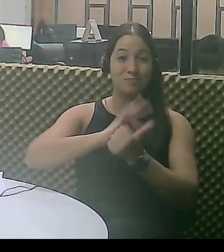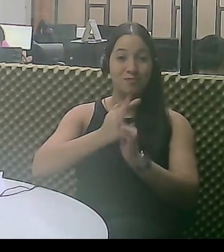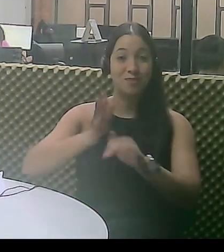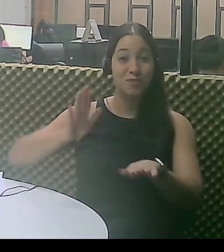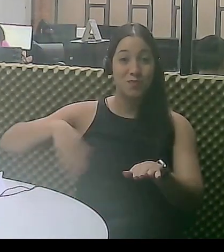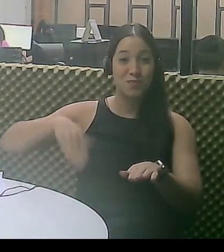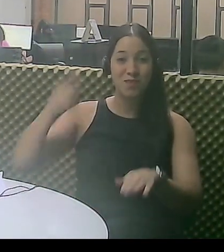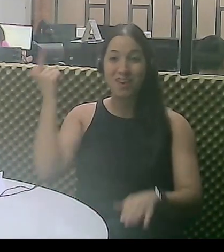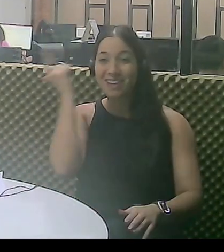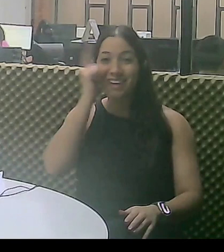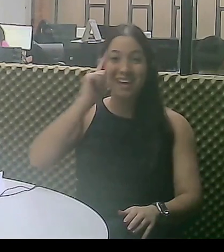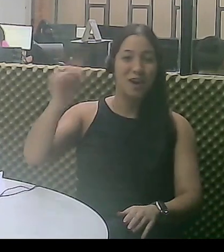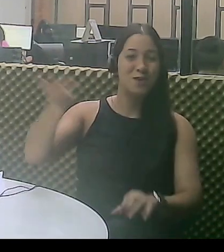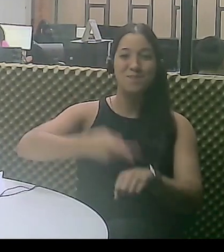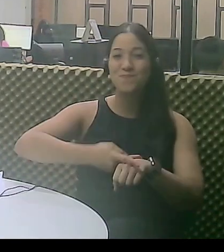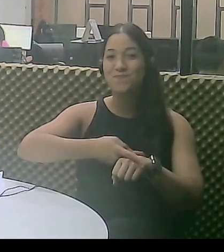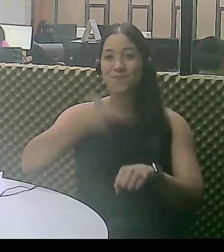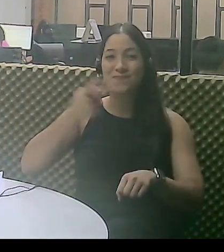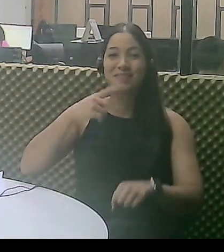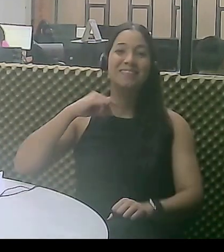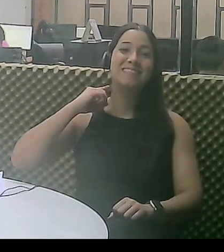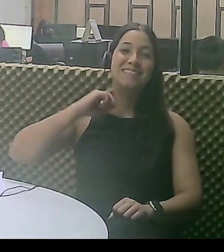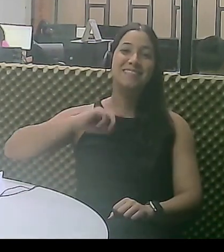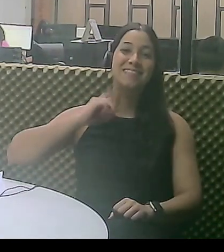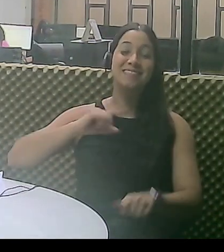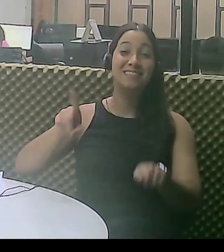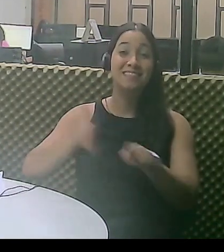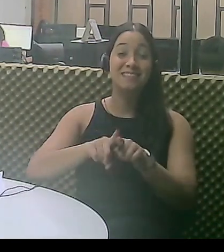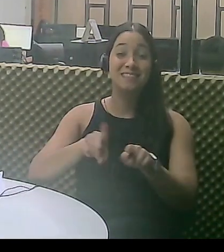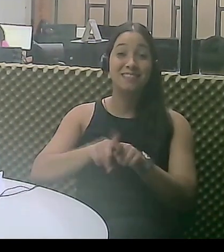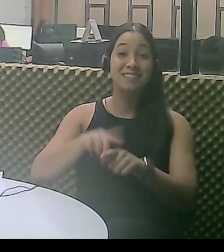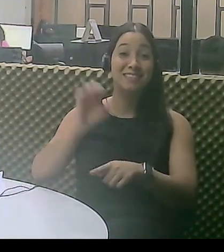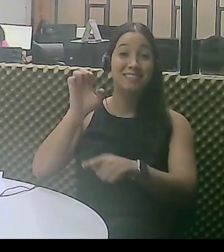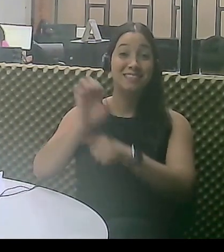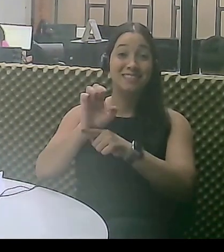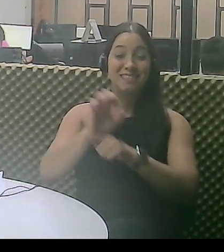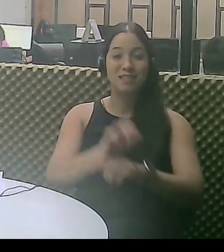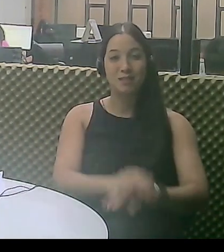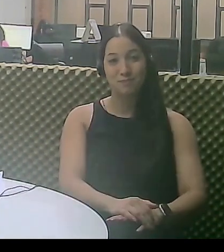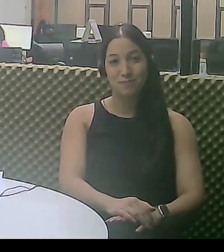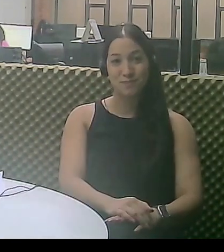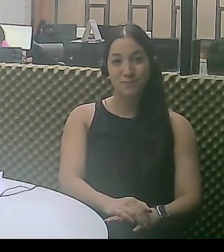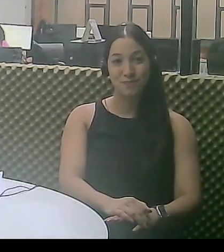Clube foi campeã do Campeonato Mineiro e do Campeonato Estadual.